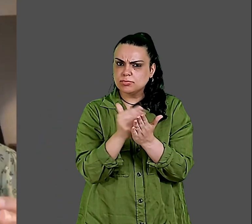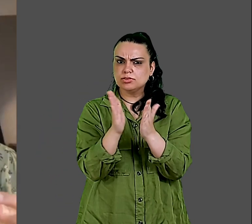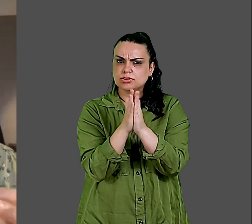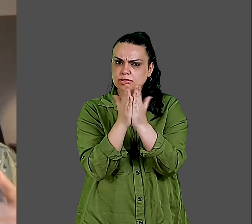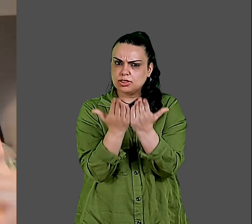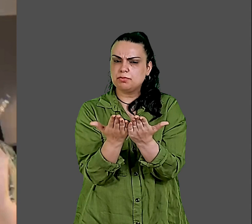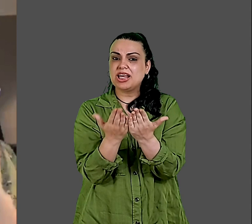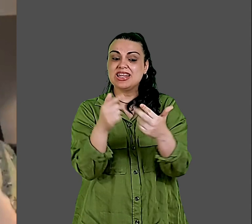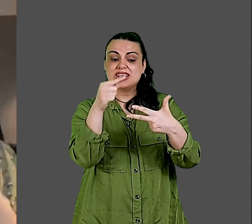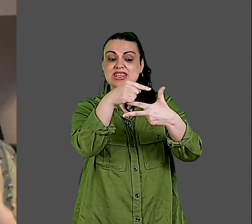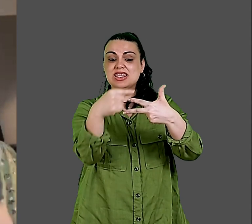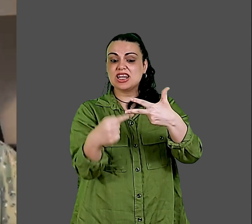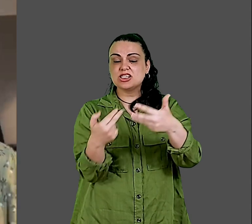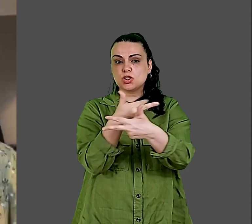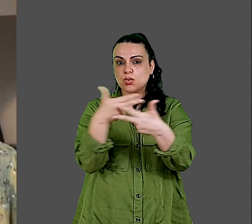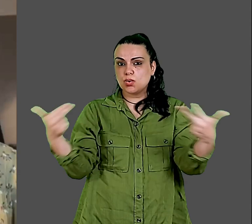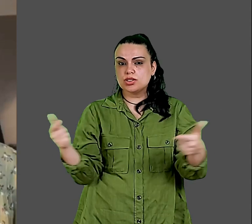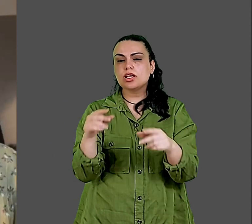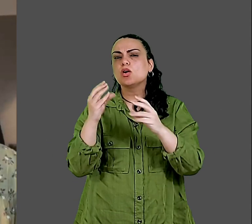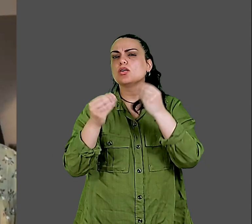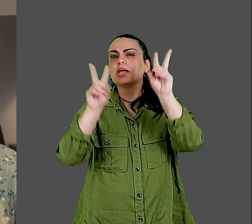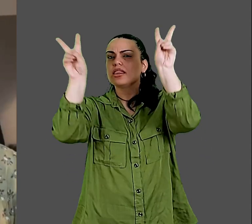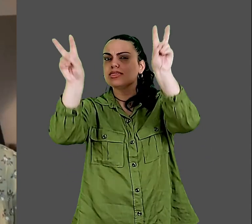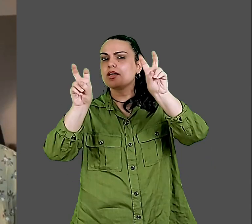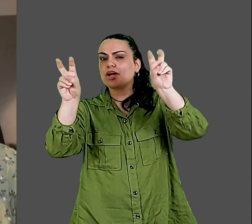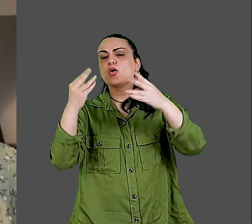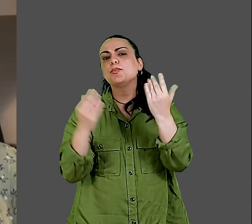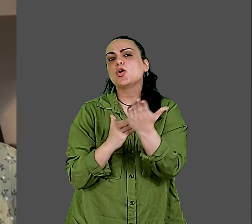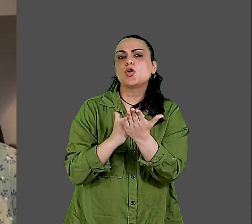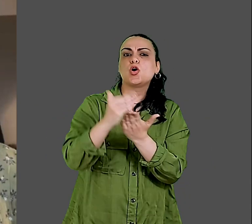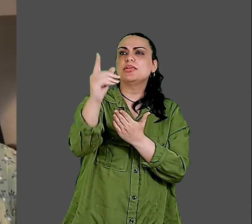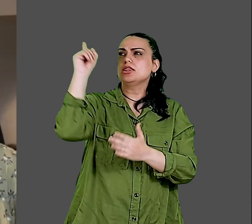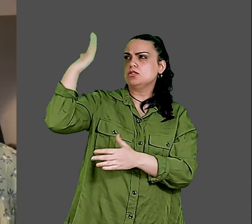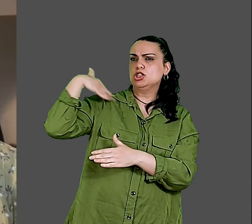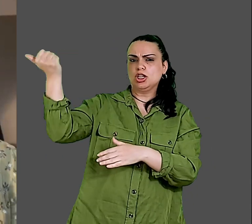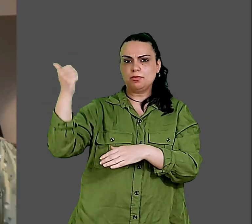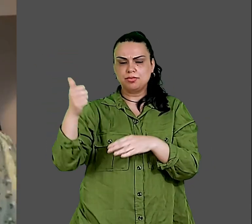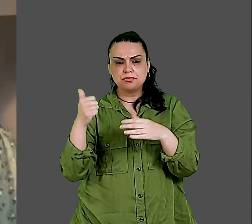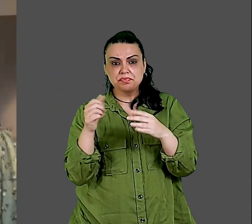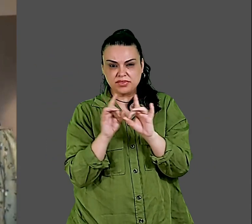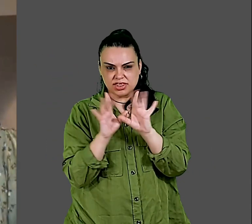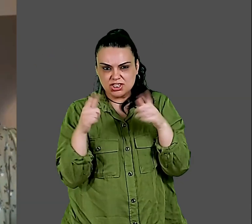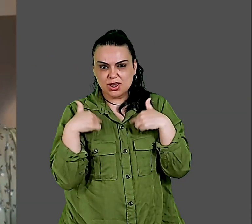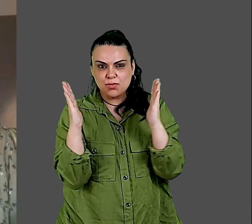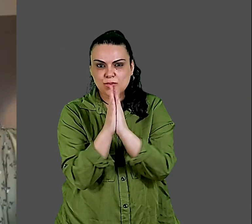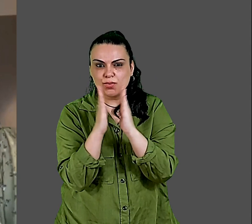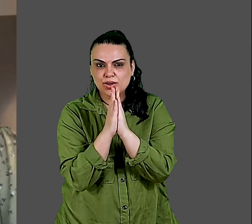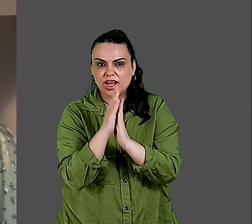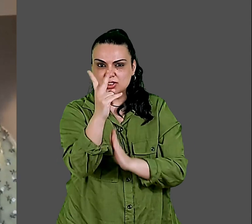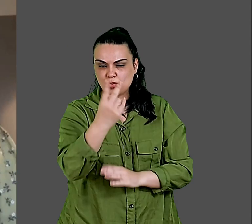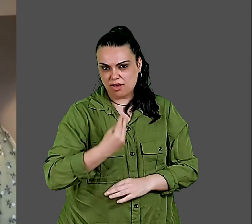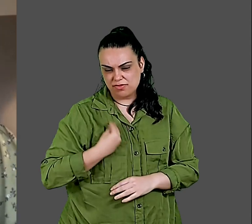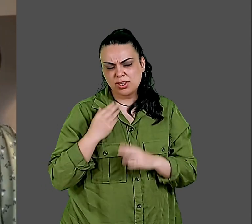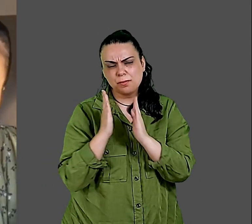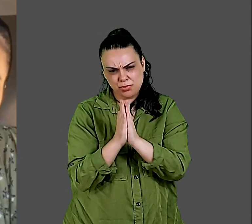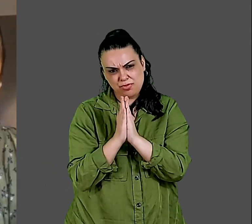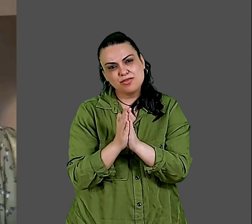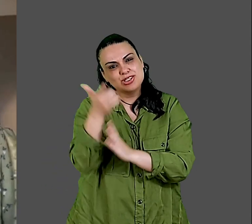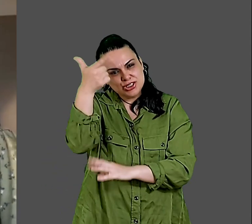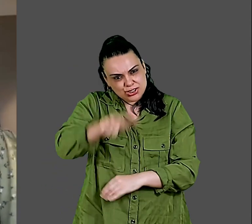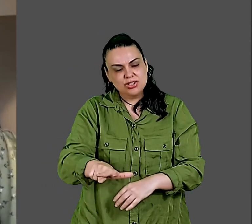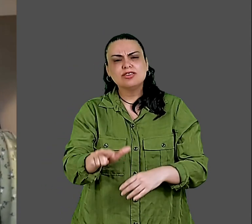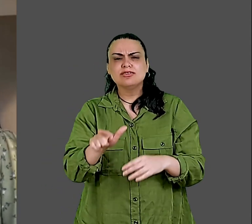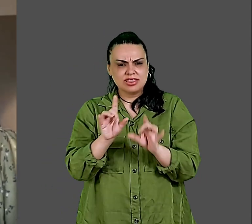hoje sobre a temática de como se inicia uma chamada. Deixe-me orar pela sua vida, por favor, mais uma